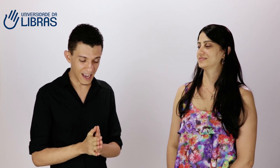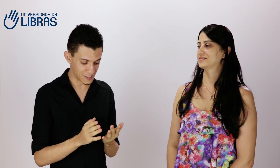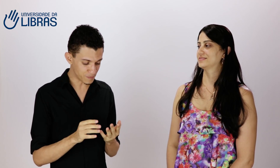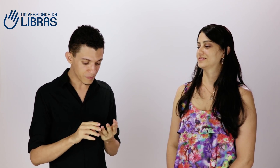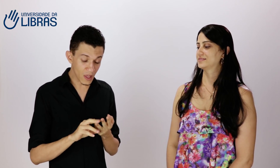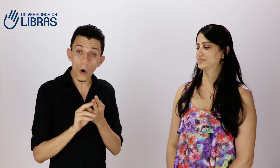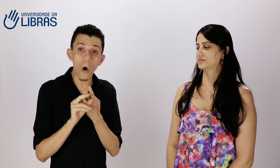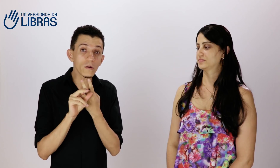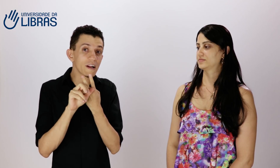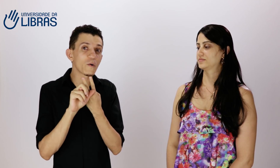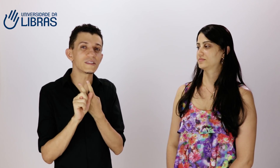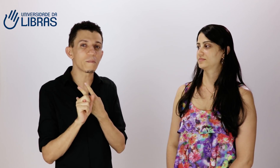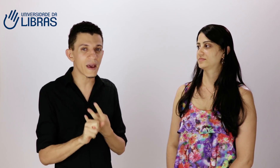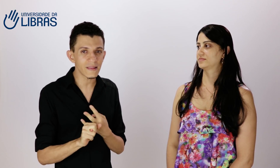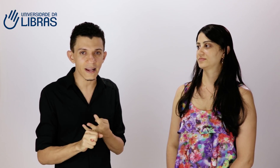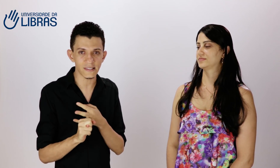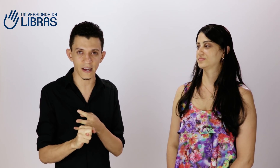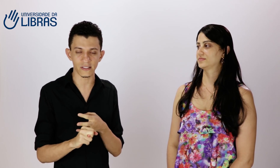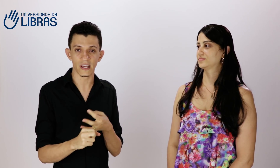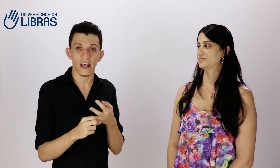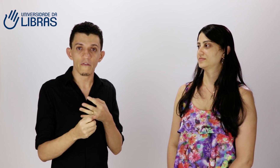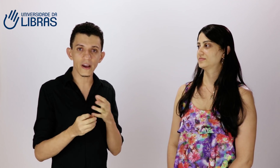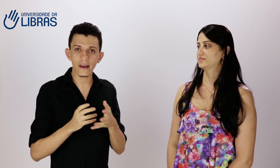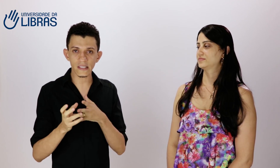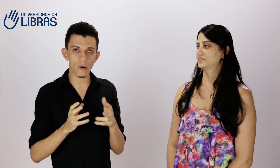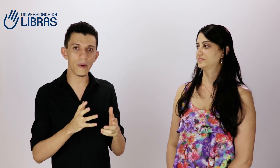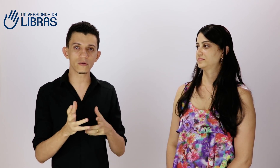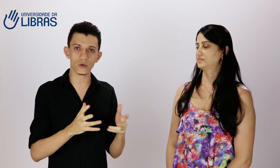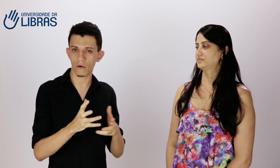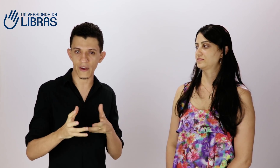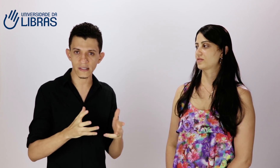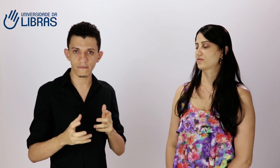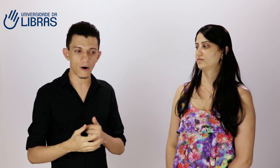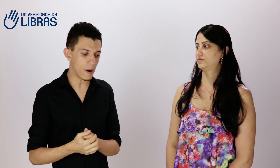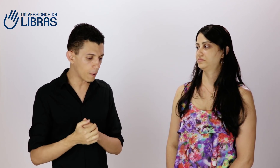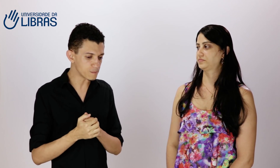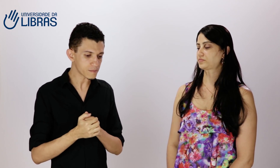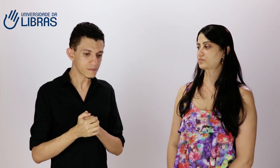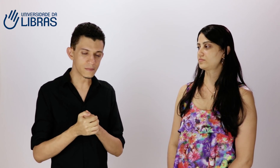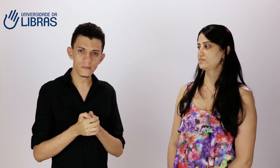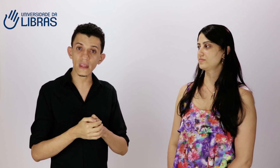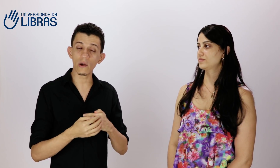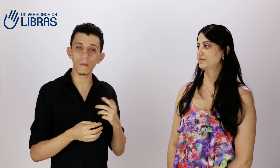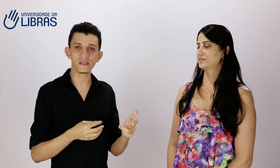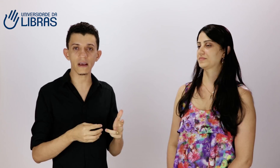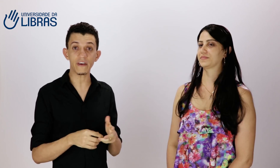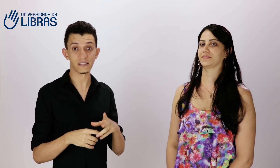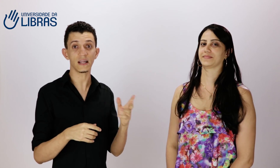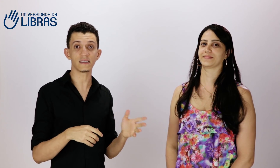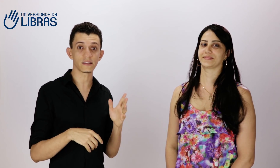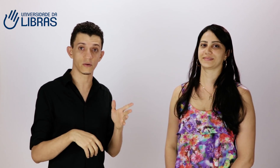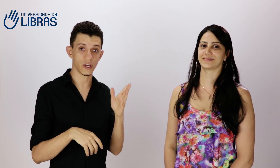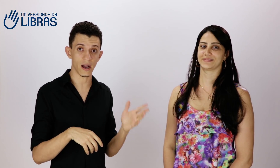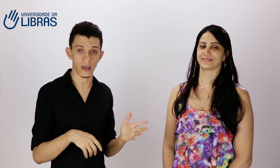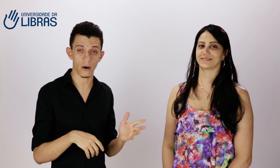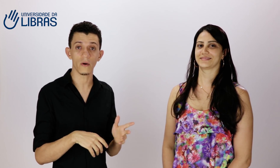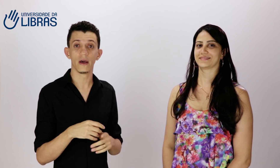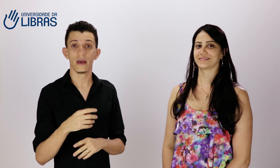sinais. Outra coisa bem interessante foi que nesse momento de conversa informal, eu observei a sinalização de Raquel e